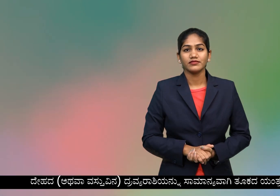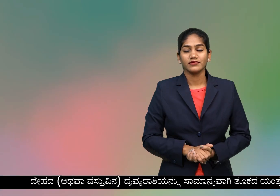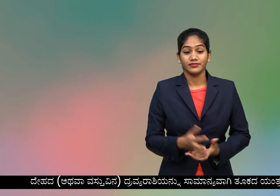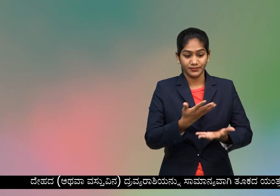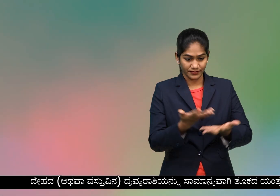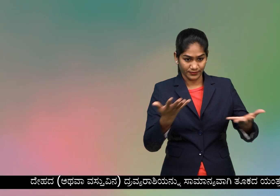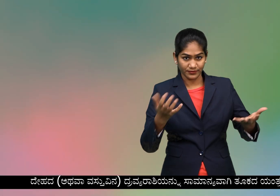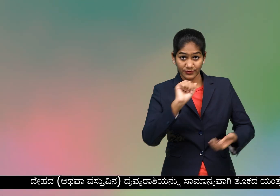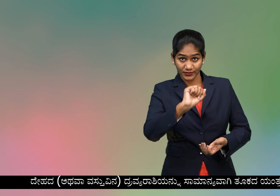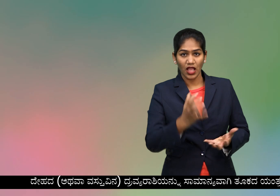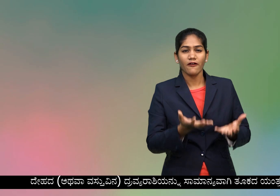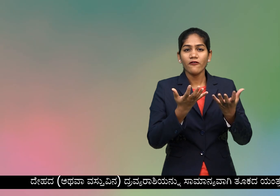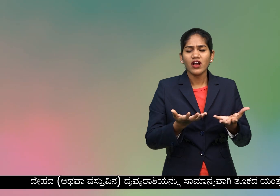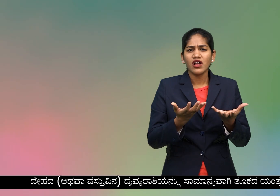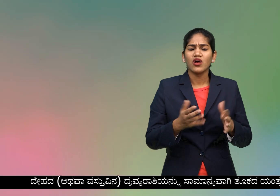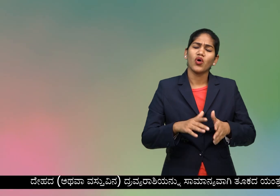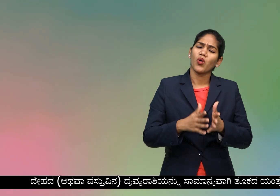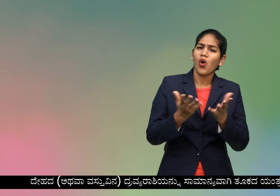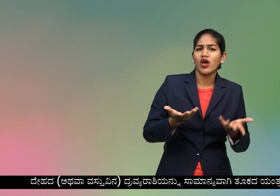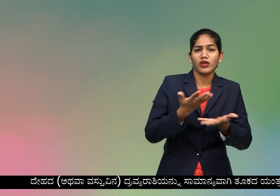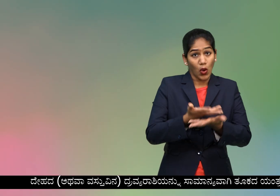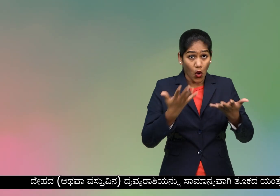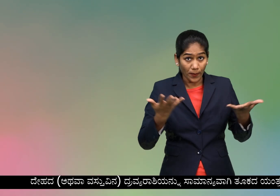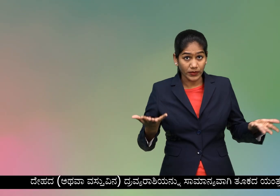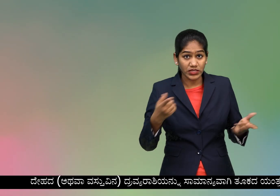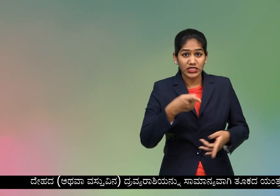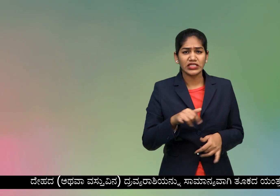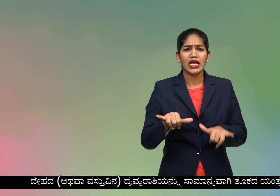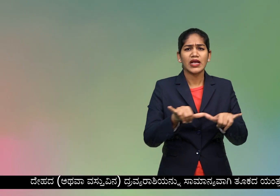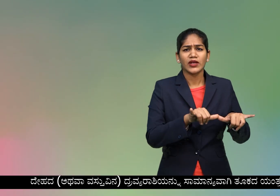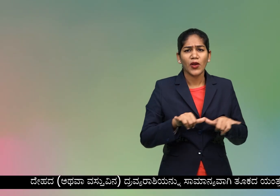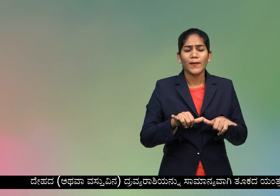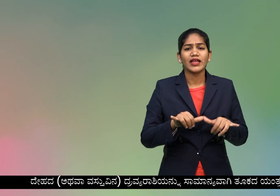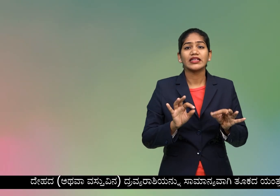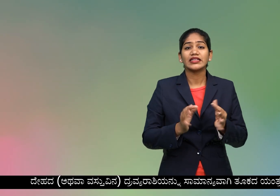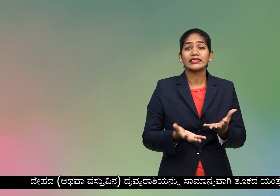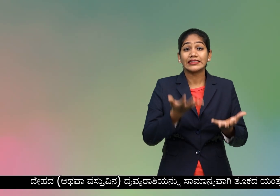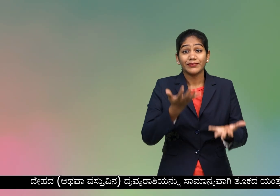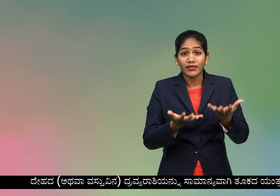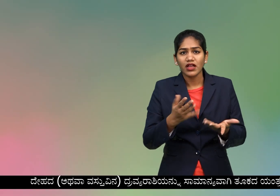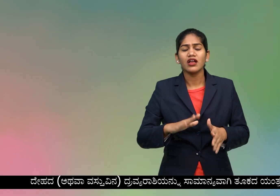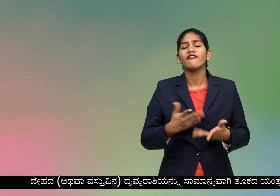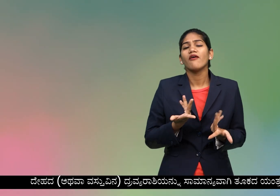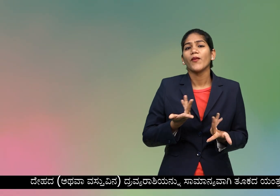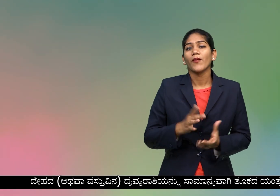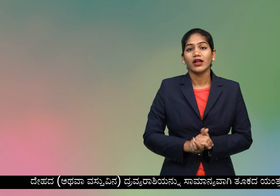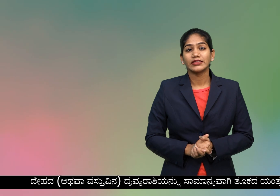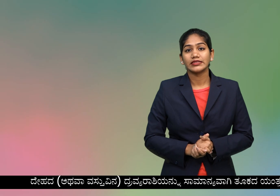ದೇಹದ ಅಥವಾ ವಸ್ತುವಿನ ದ್ರವ್ಯರಾಶಿಯನ್ನು ಸಾಮಾನ್ಯವಾಗಿ ತೂಕದ ಯಂತ್ರದಿಂದ ಅಳೆಯಲಾಗುತ್ತದೆ.